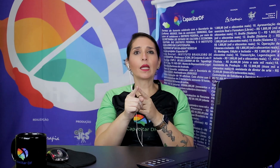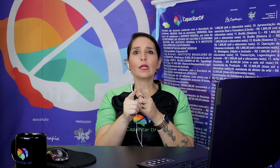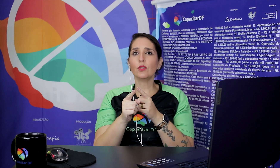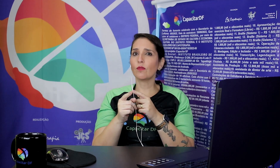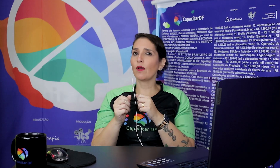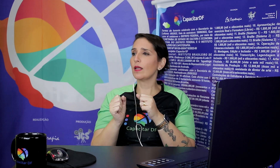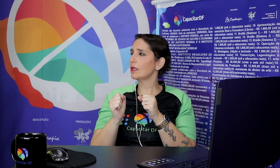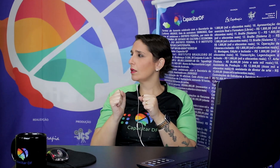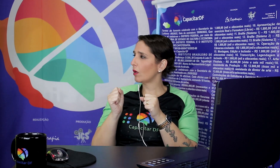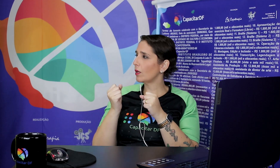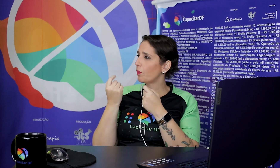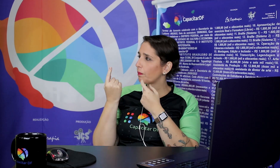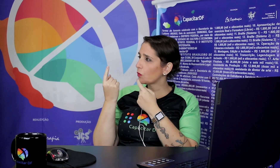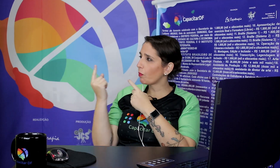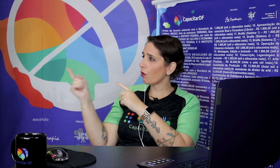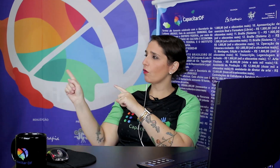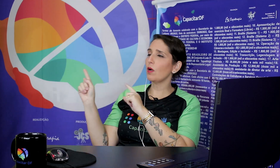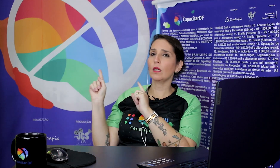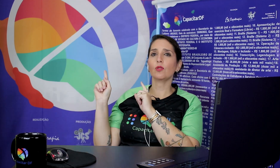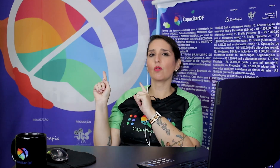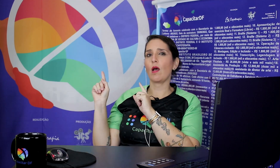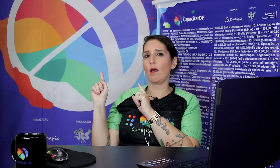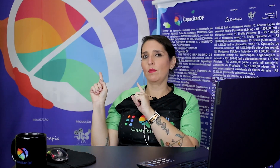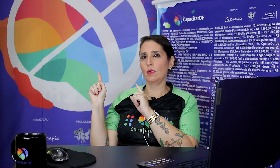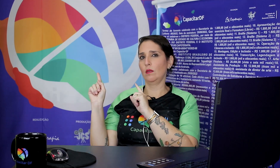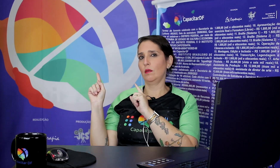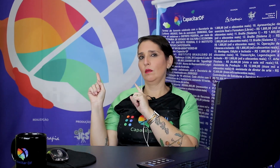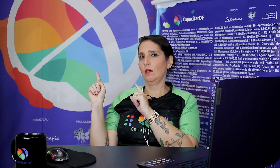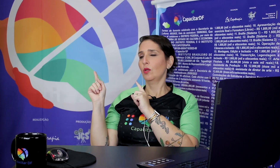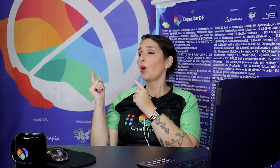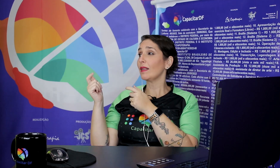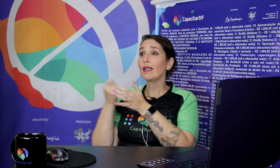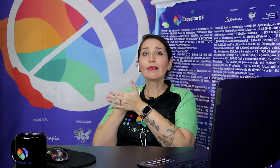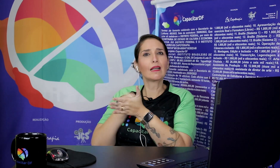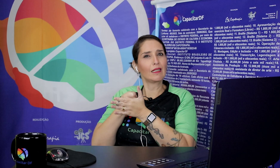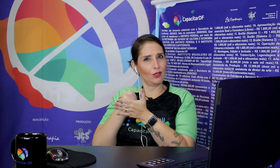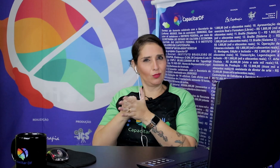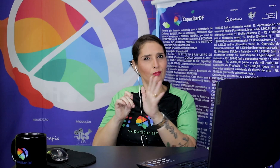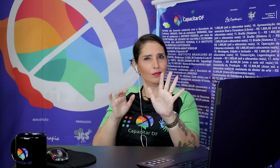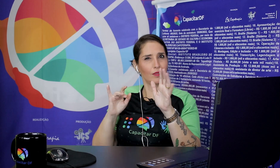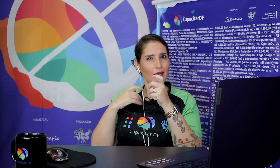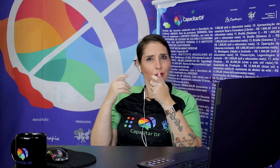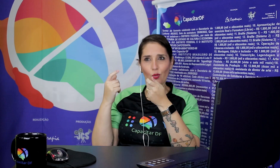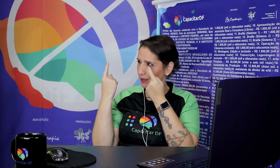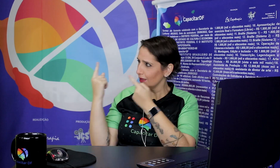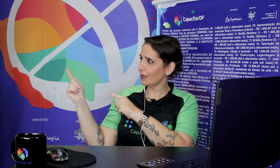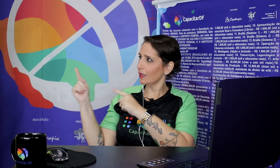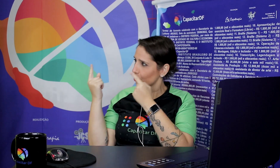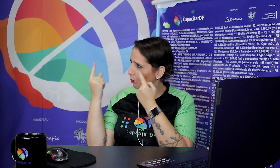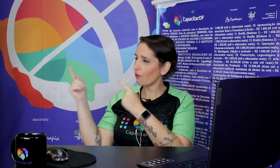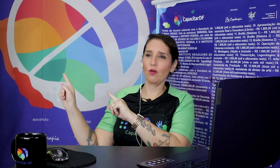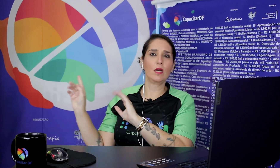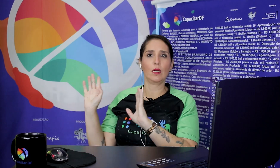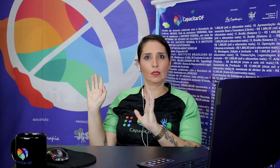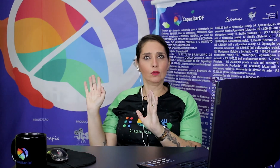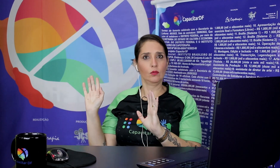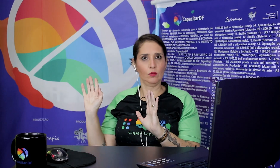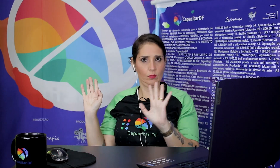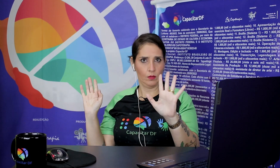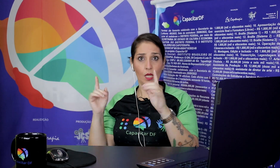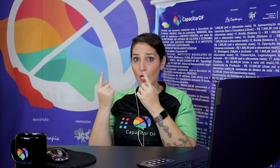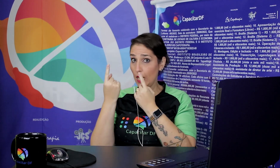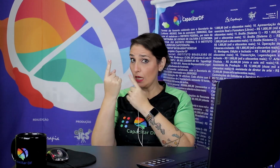bem aquele de falar assim, olha, eu estou provocando o Joab. Estou atentando, sabe? Estou atentando, estou